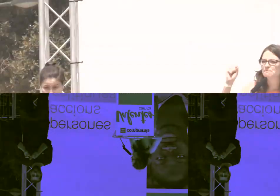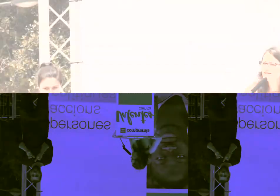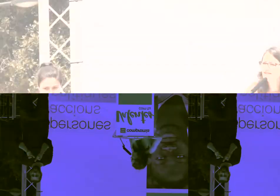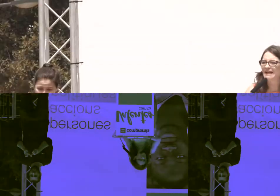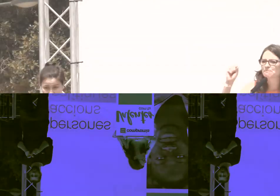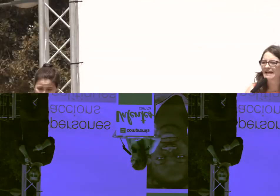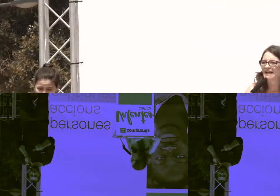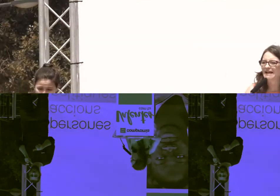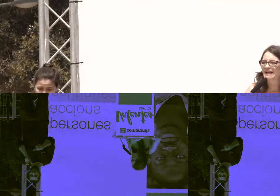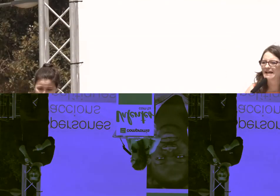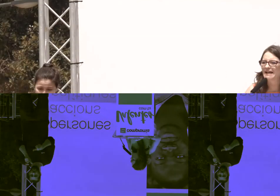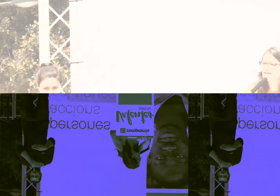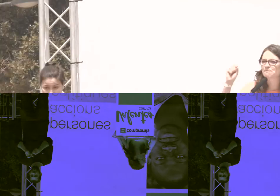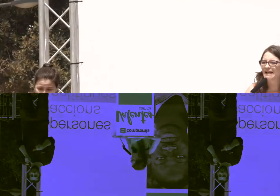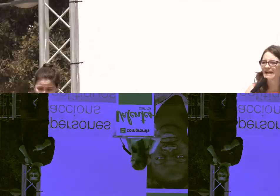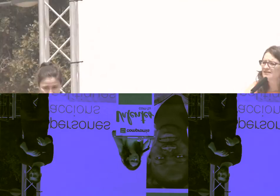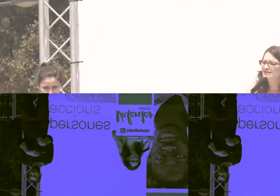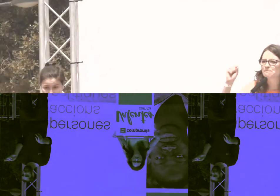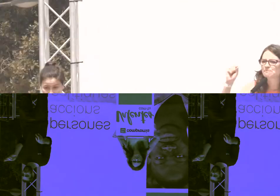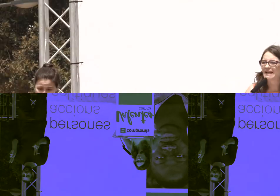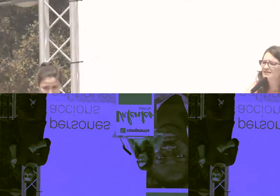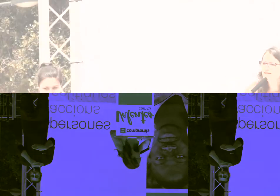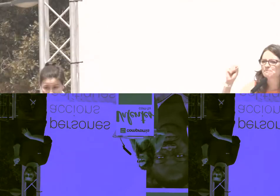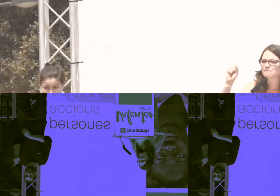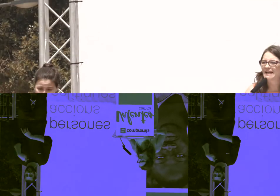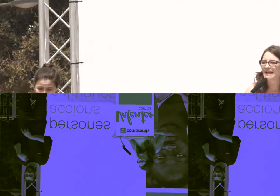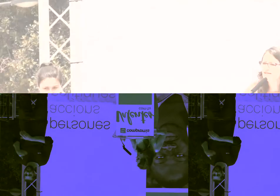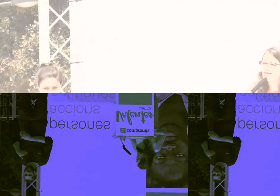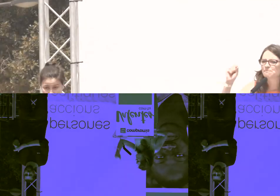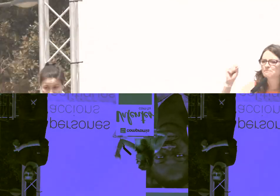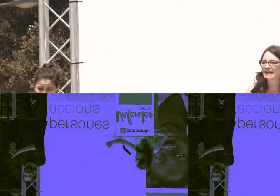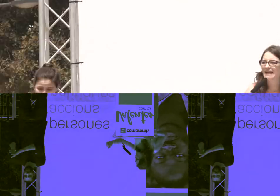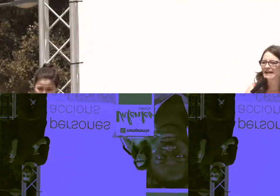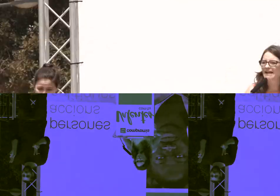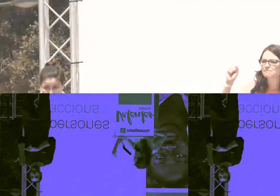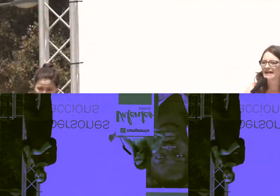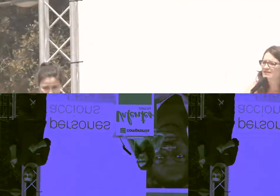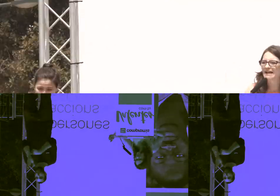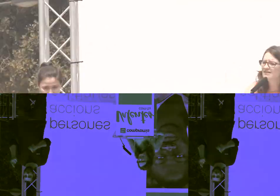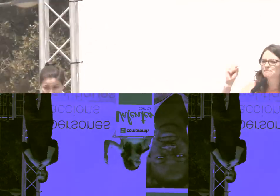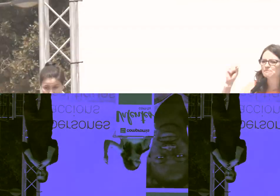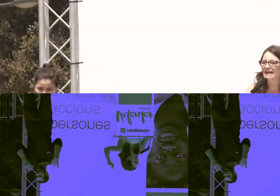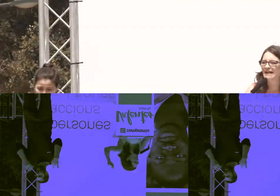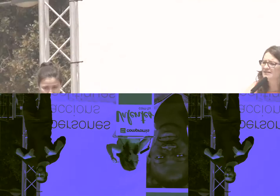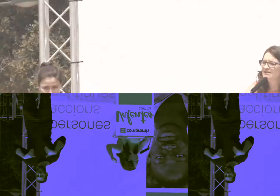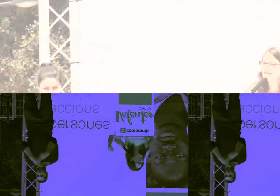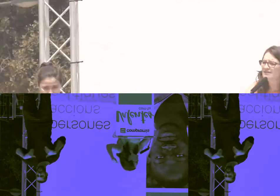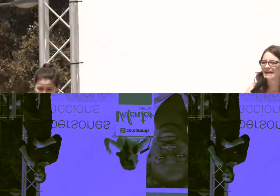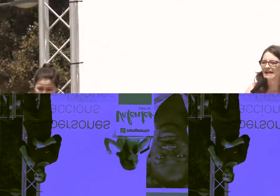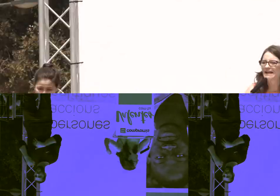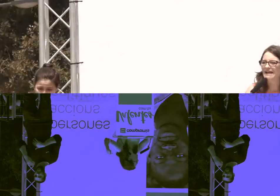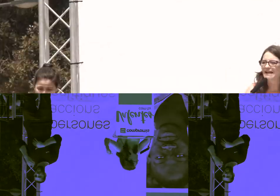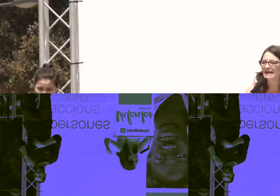Ànim, companys i companyes, ixa moció de censura té que eixir endavant. Feu lo que faça falta, perquè així teniu a tot un poble